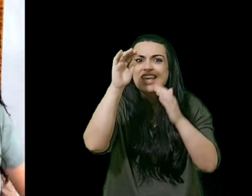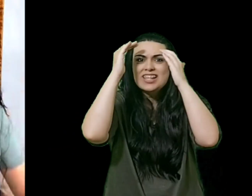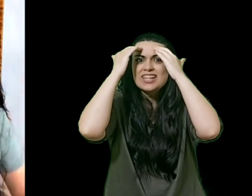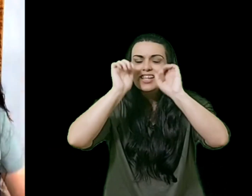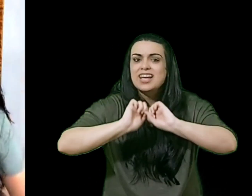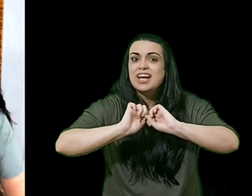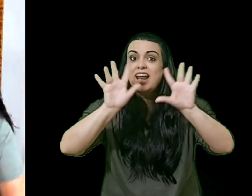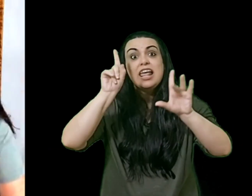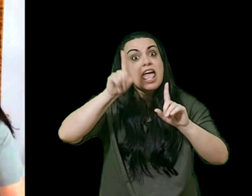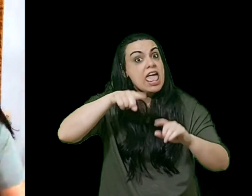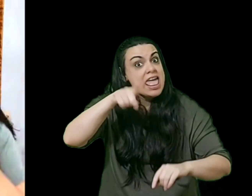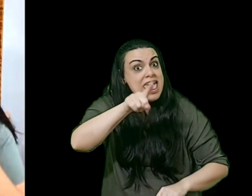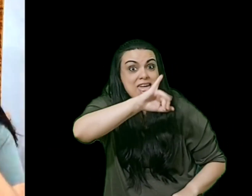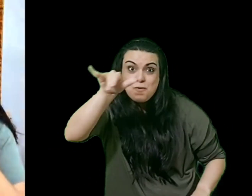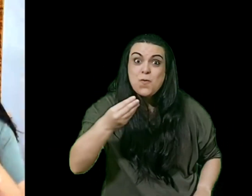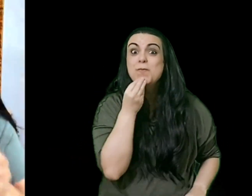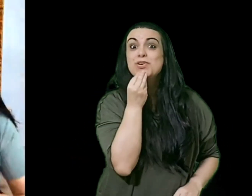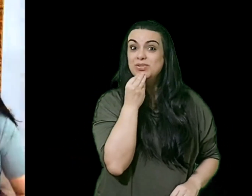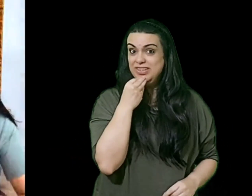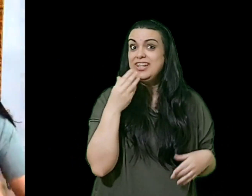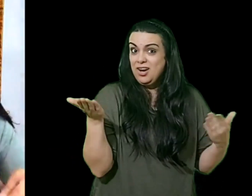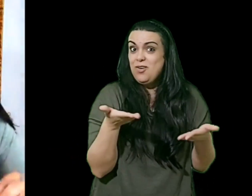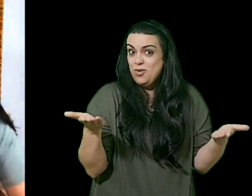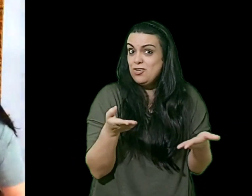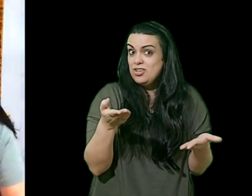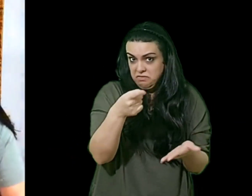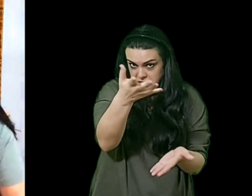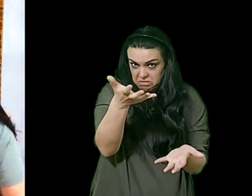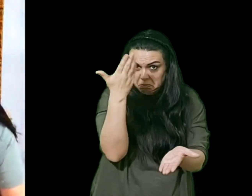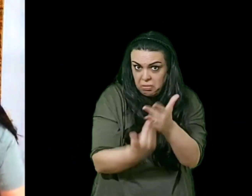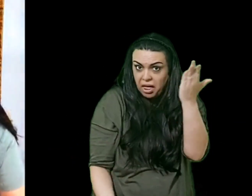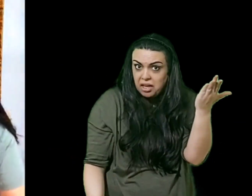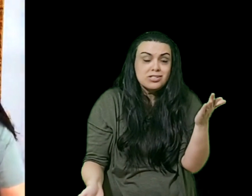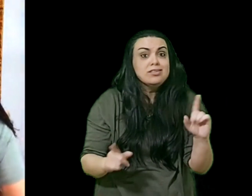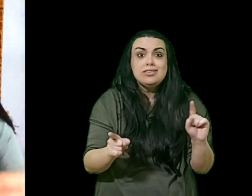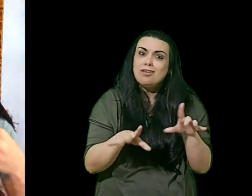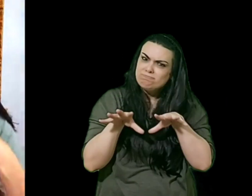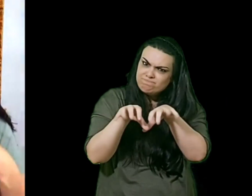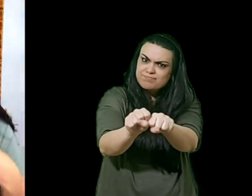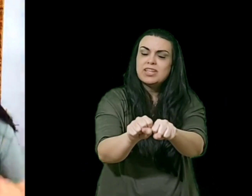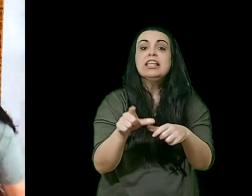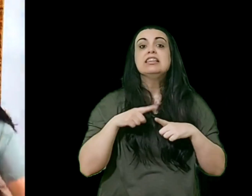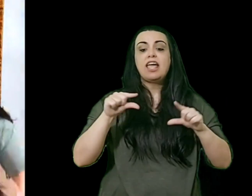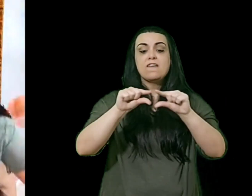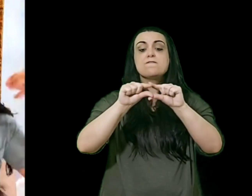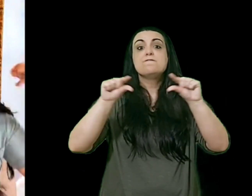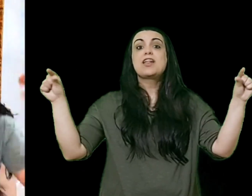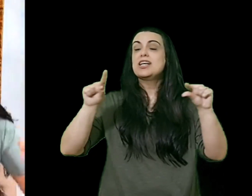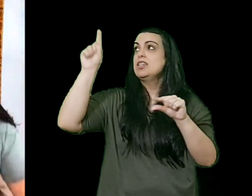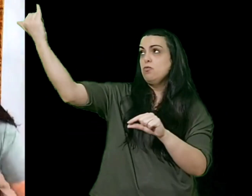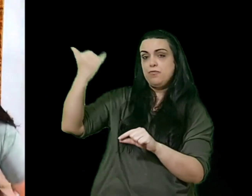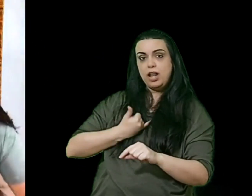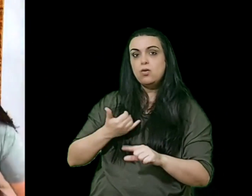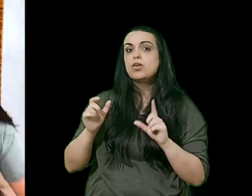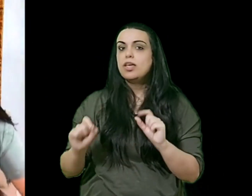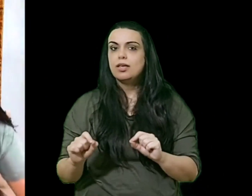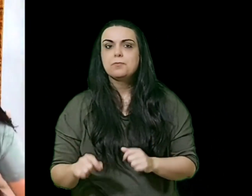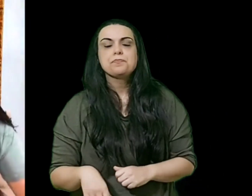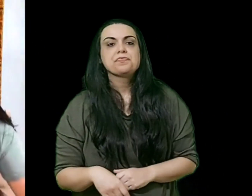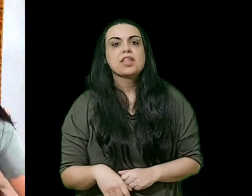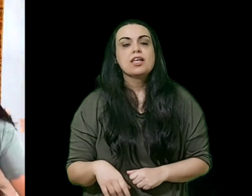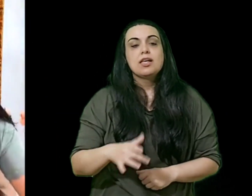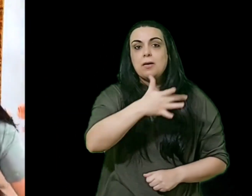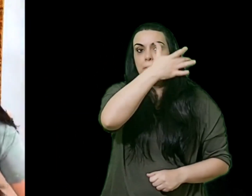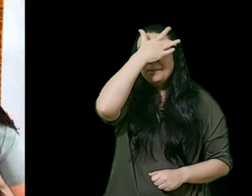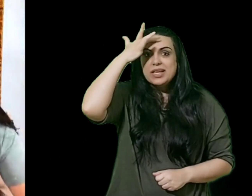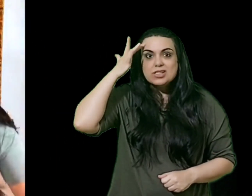é a oportunidade que você está tendo. Eu coloquei uma frase aqui para eu não me esquecer. Deus ele me disse assim, para quem discerne o tempo